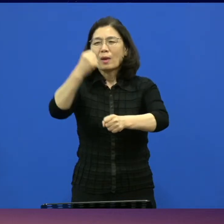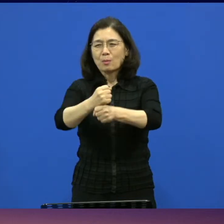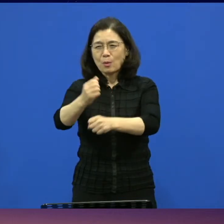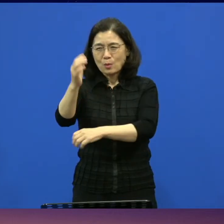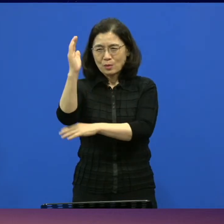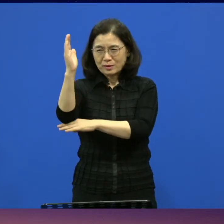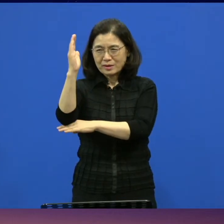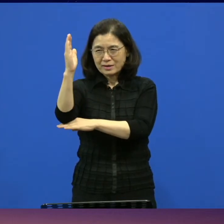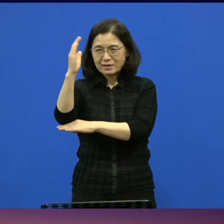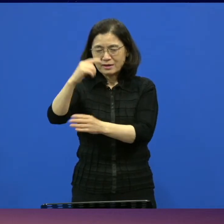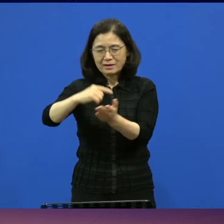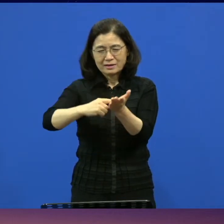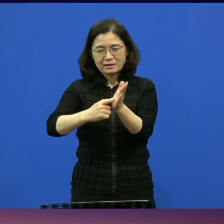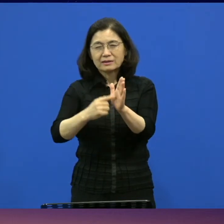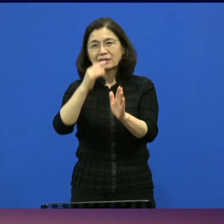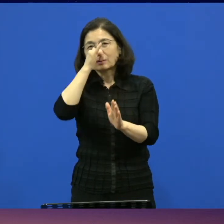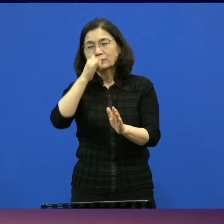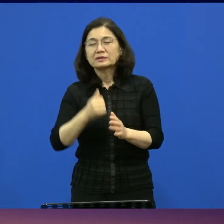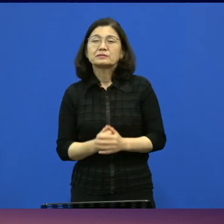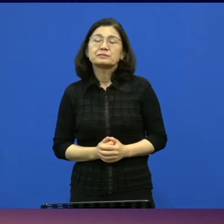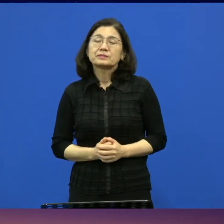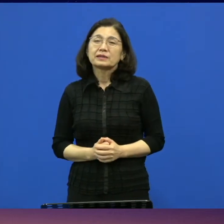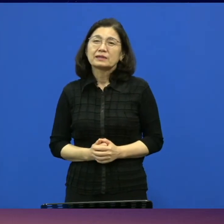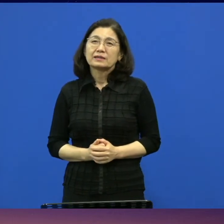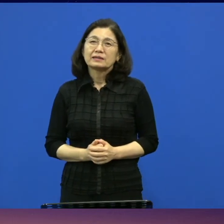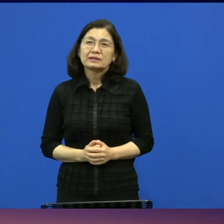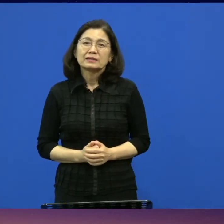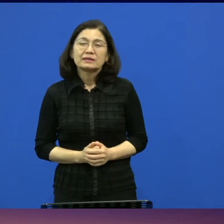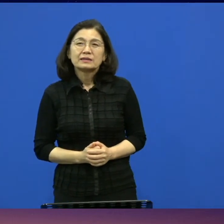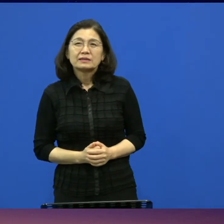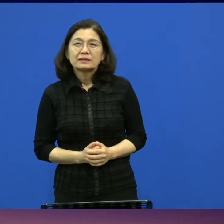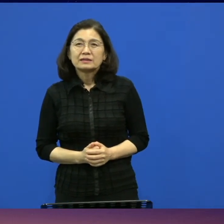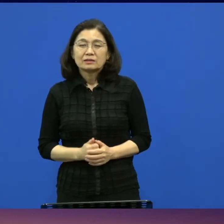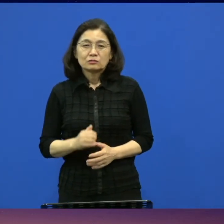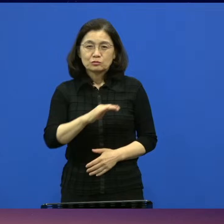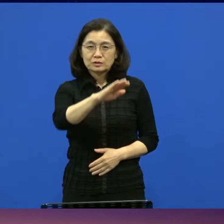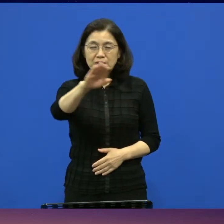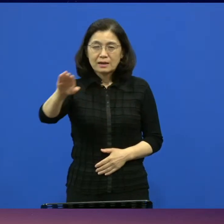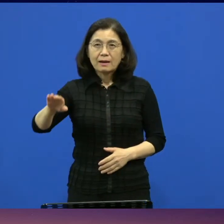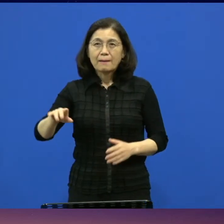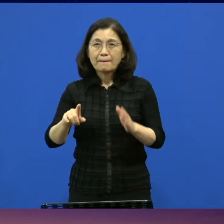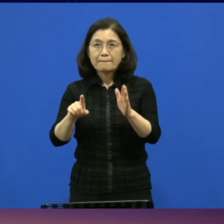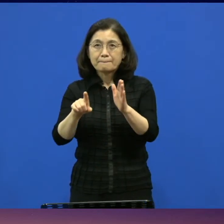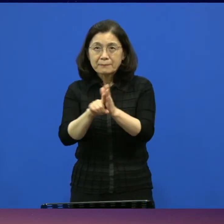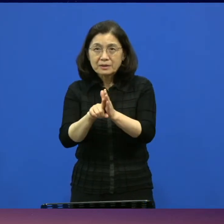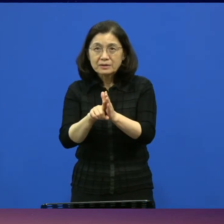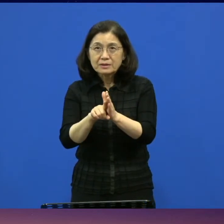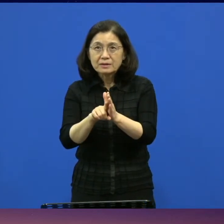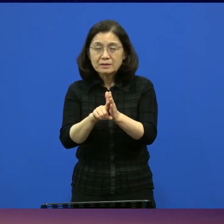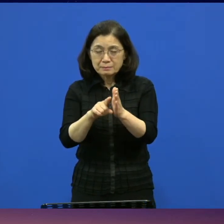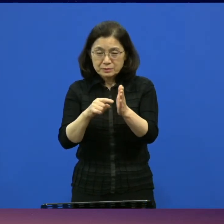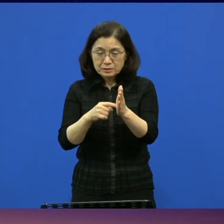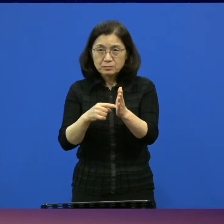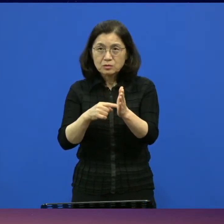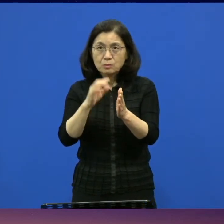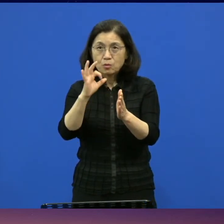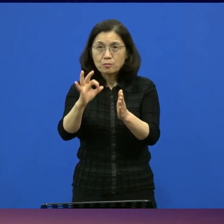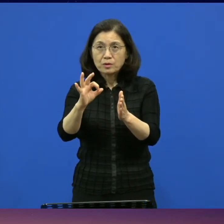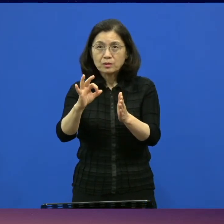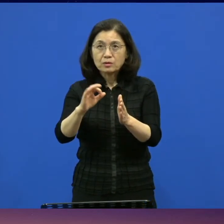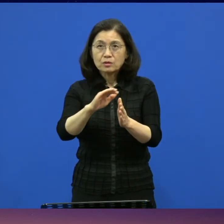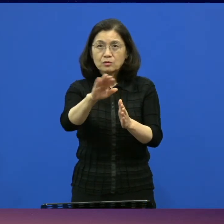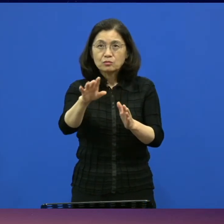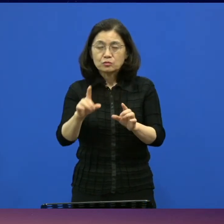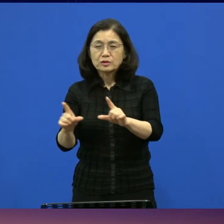이제 들려지고 있습니다. 자, 우리의 믿음의 여정에도 보면 우리의 삶이